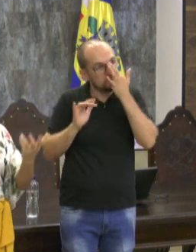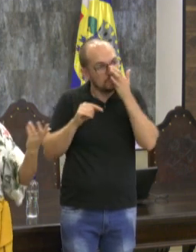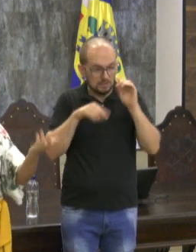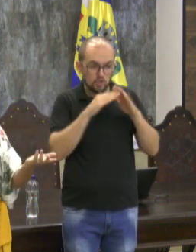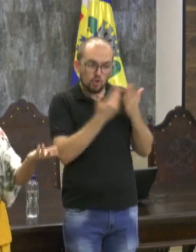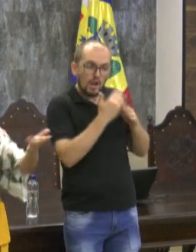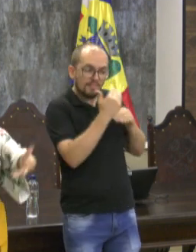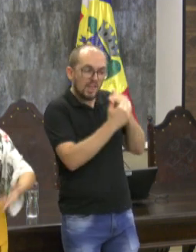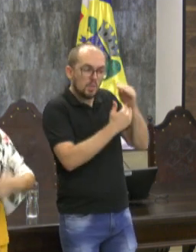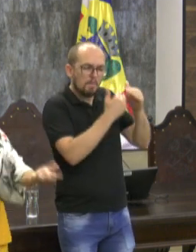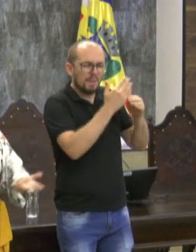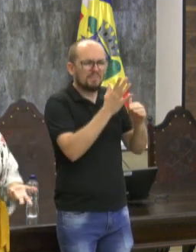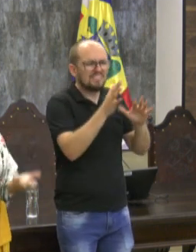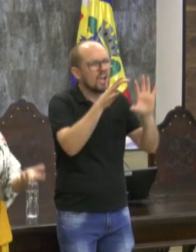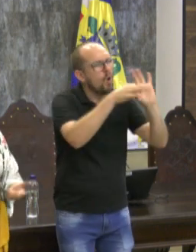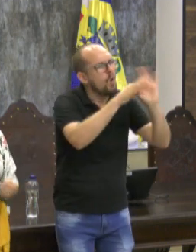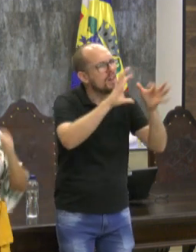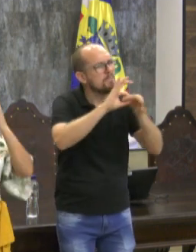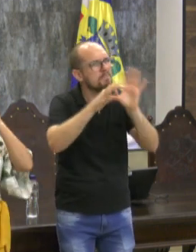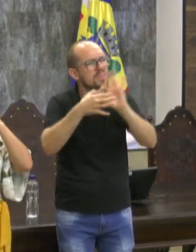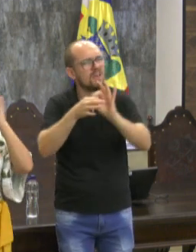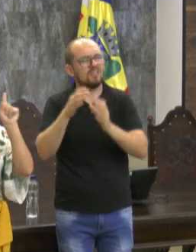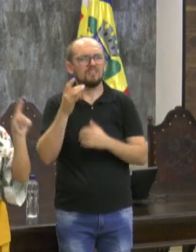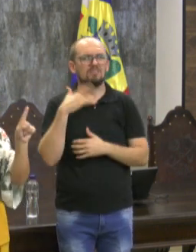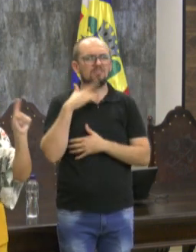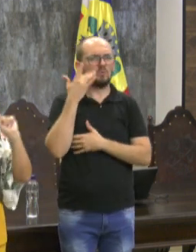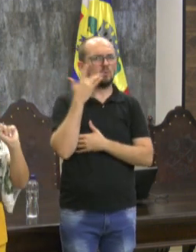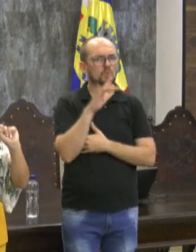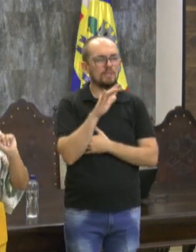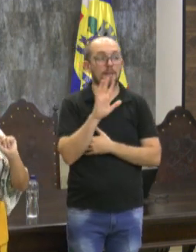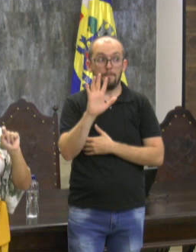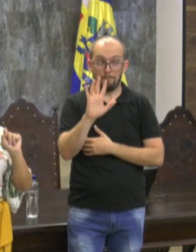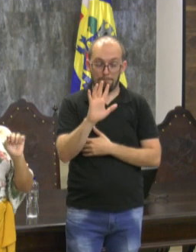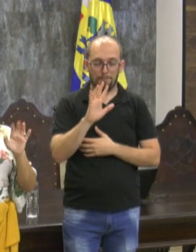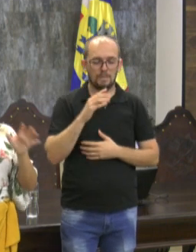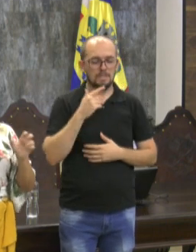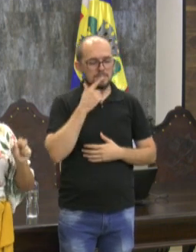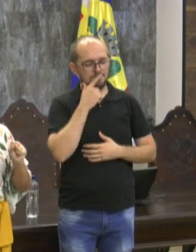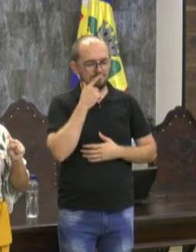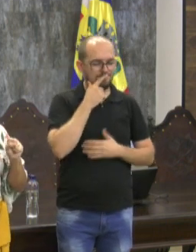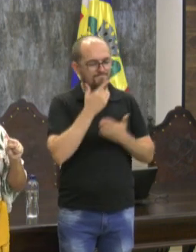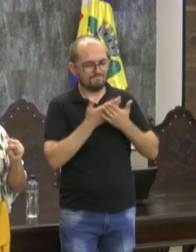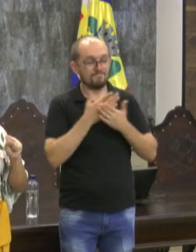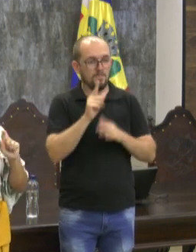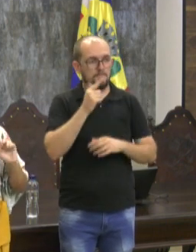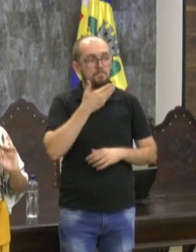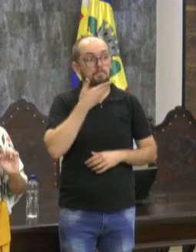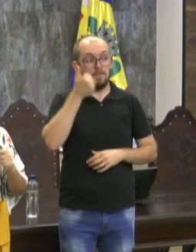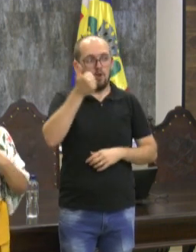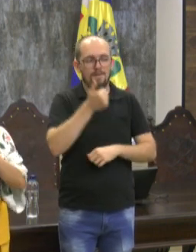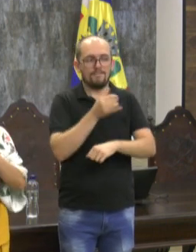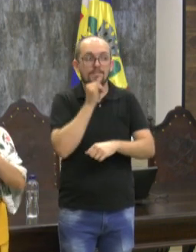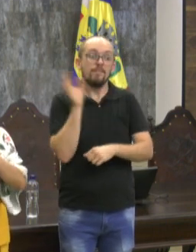escola, mas eu não sei o novo, né? Como que ele vai aceitar? O que a gente fez? Começamos a trabalhar com ele na escola. Vai